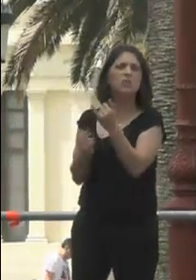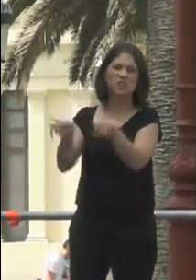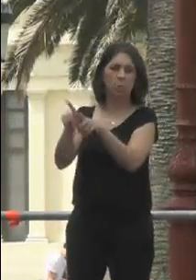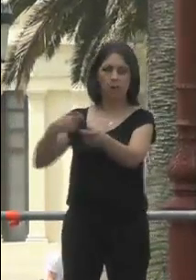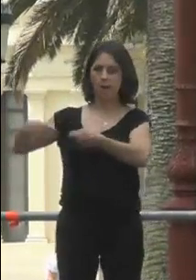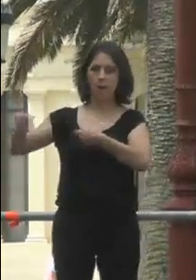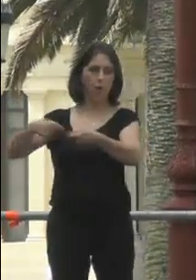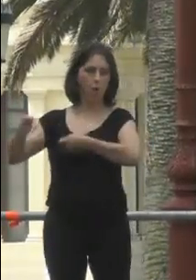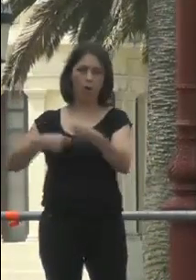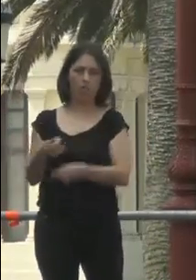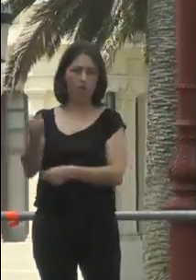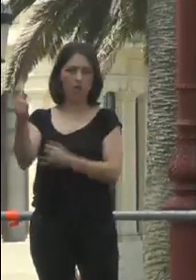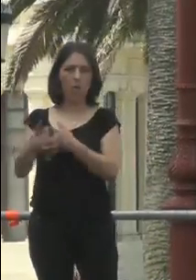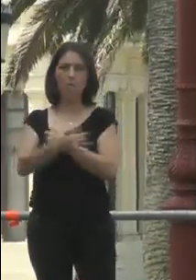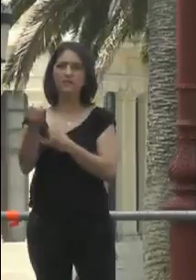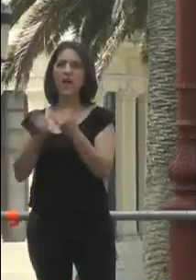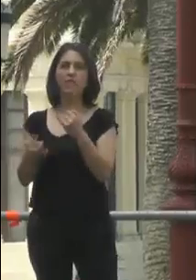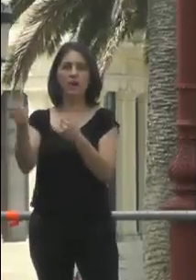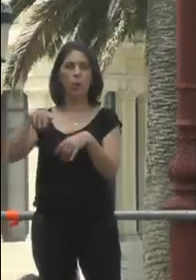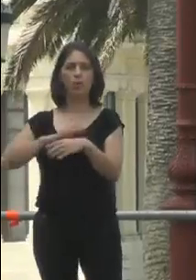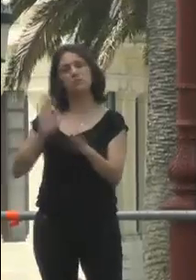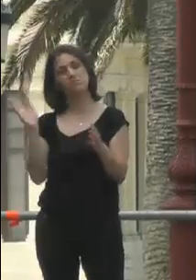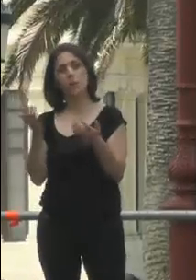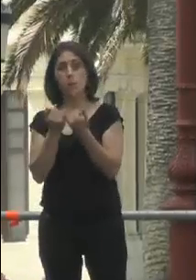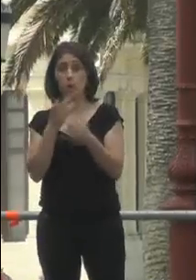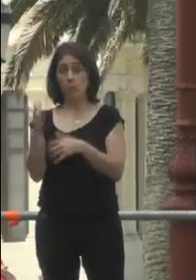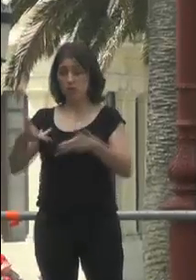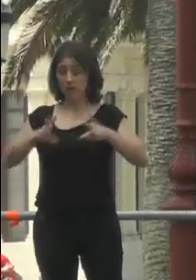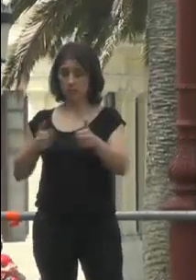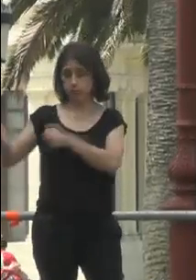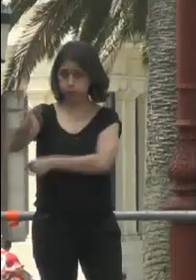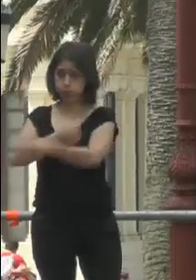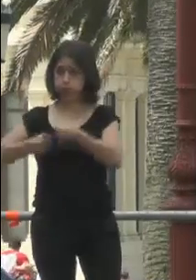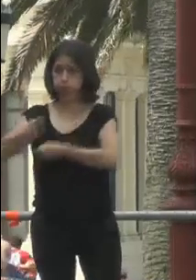de negocios e que o que hai é portas xiratorias e sobres.